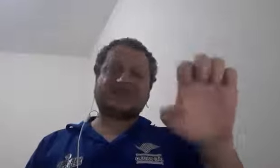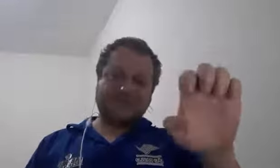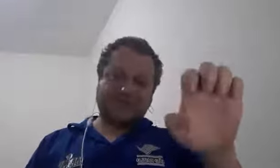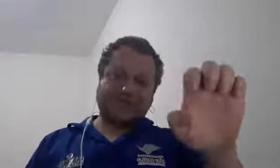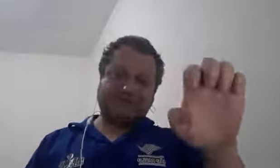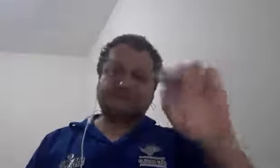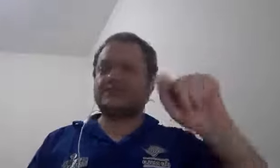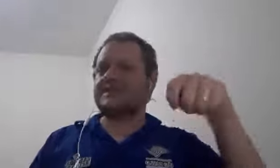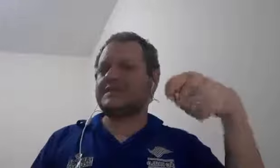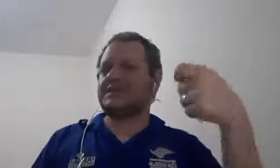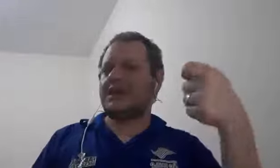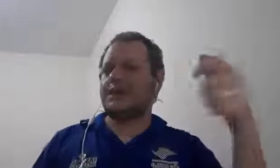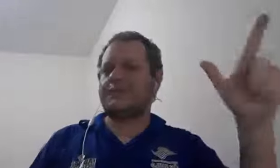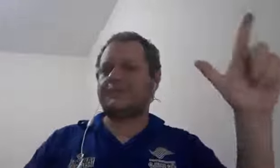Liberdade. Sinal,